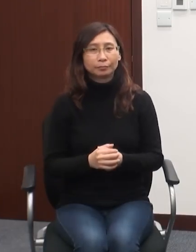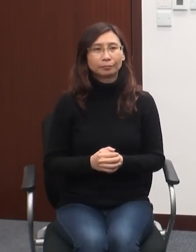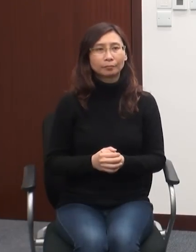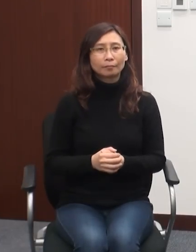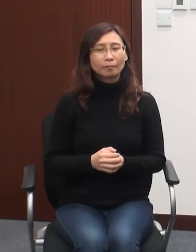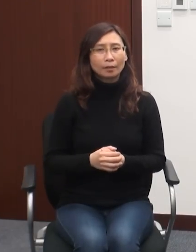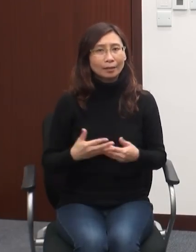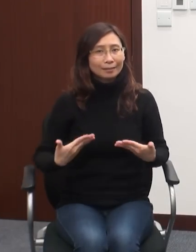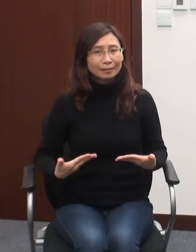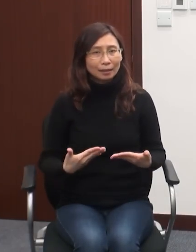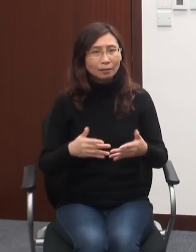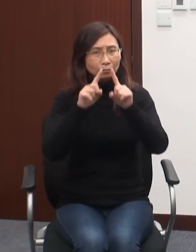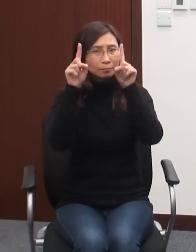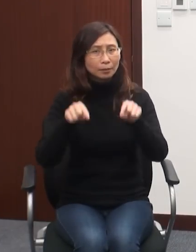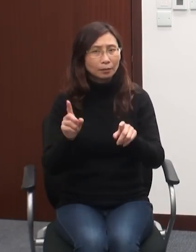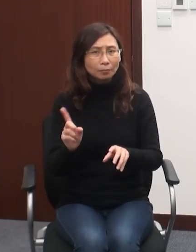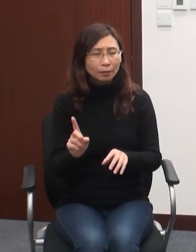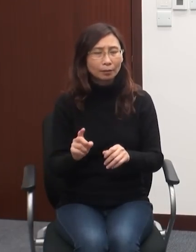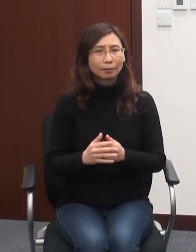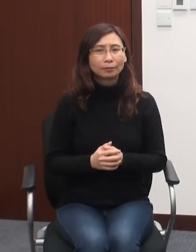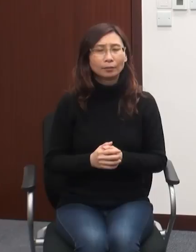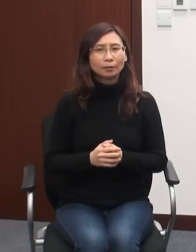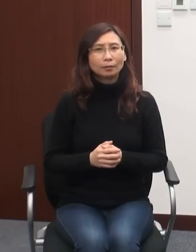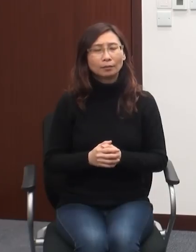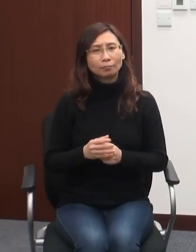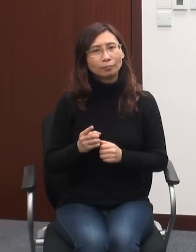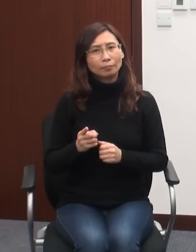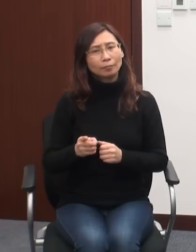而家嗰個問題係咩咧？就係、是、你會睇